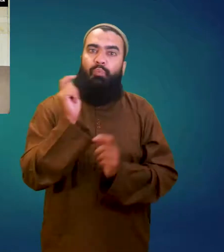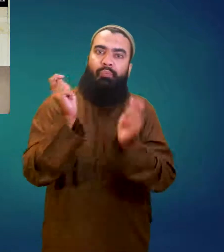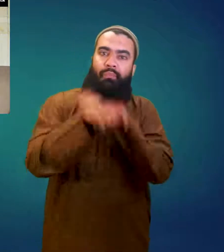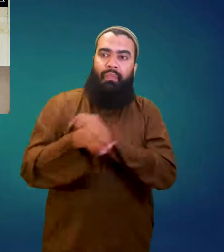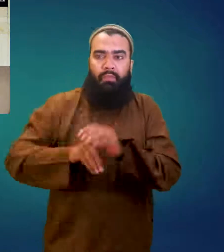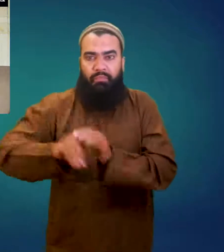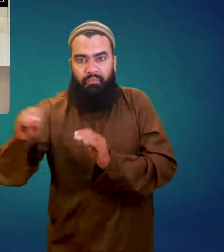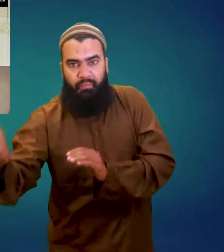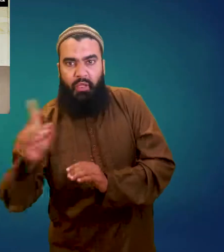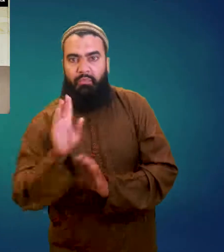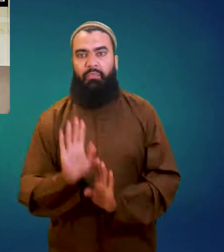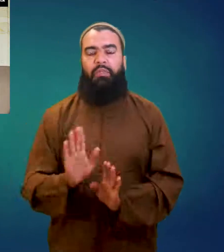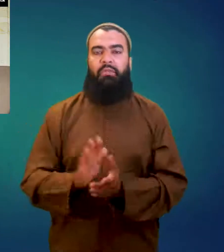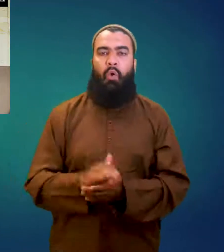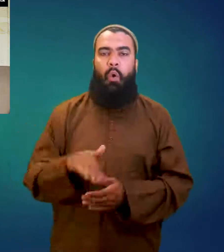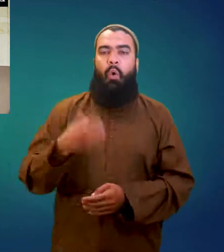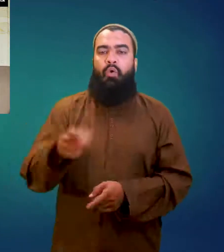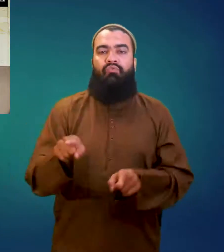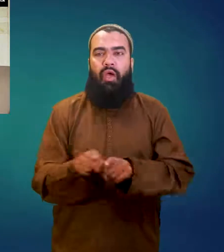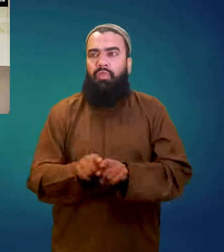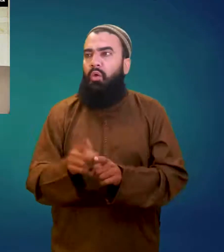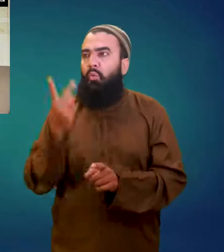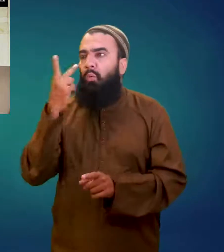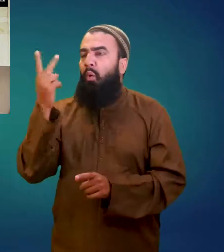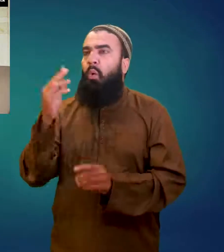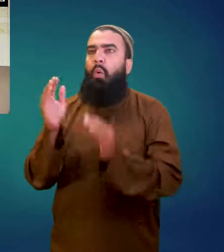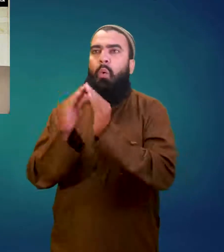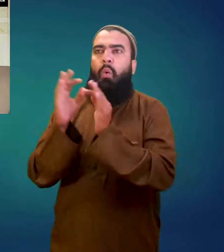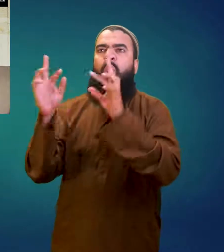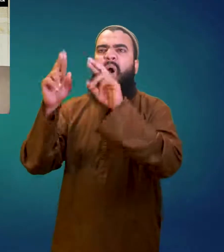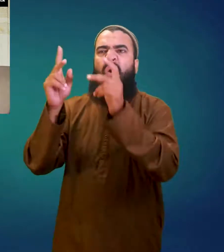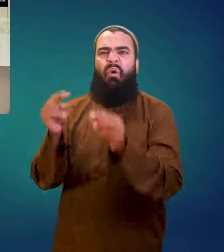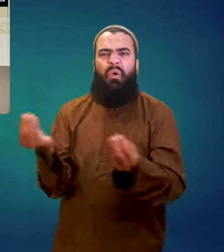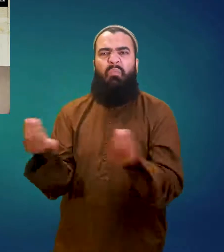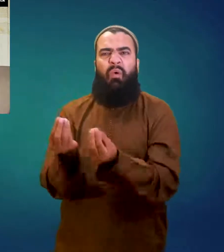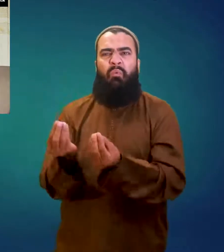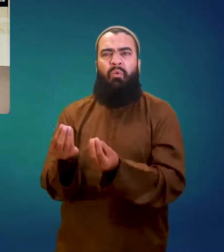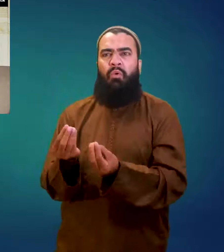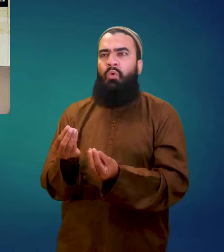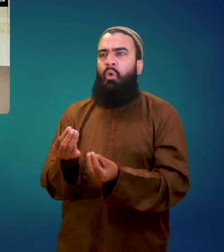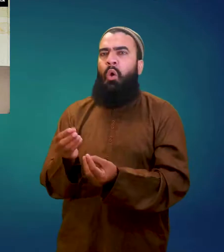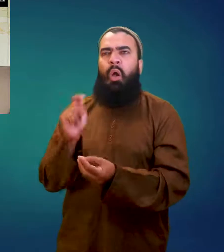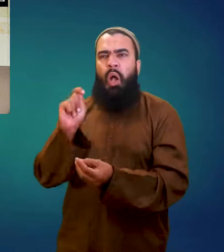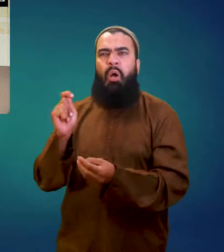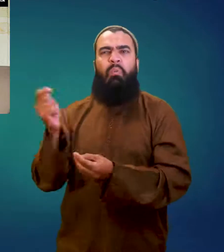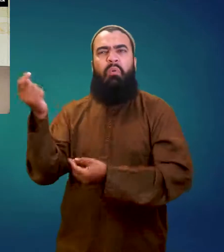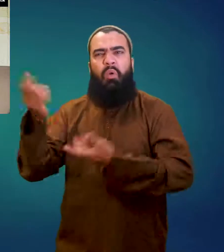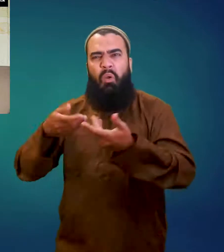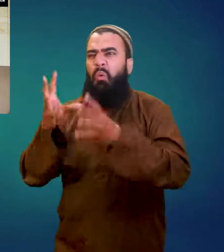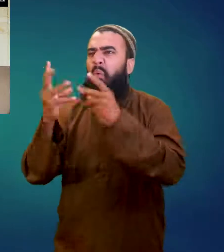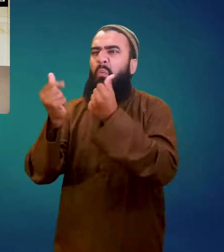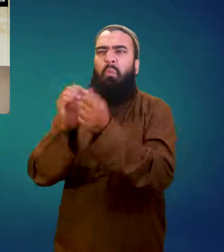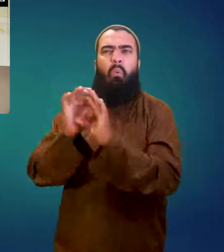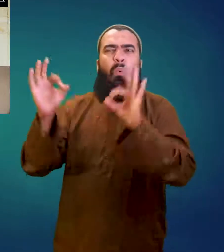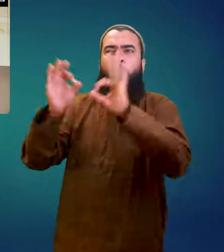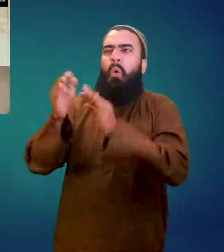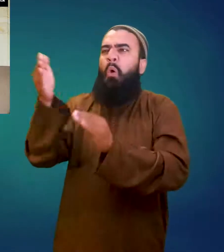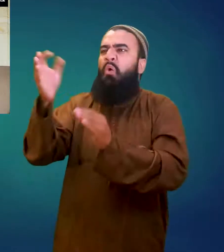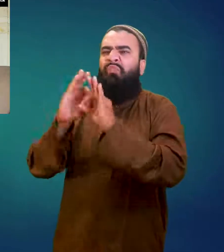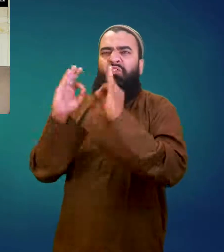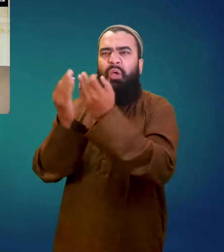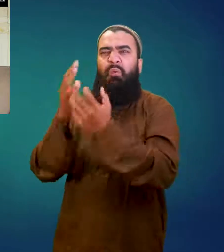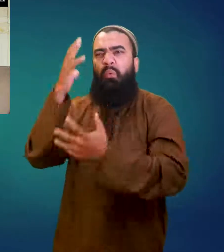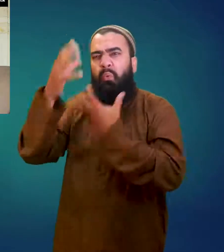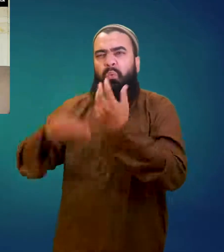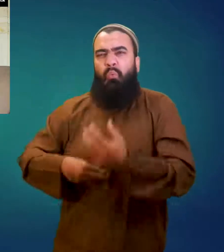کرے۔ تو فرمایا گیا کہ ان دونوں قسم کے لوگوں کے لیے مومنین اور متقین اپنے مال کے اندر حق